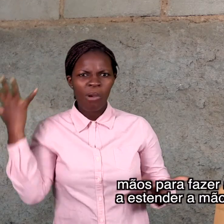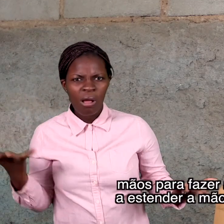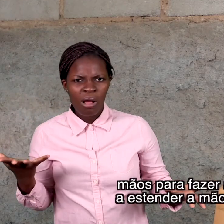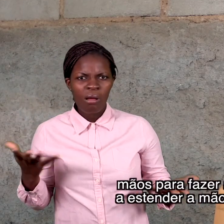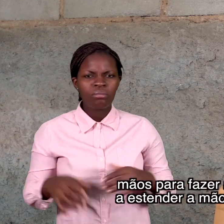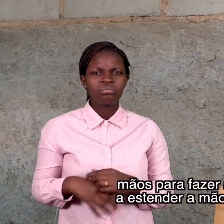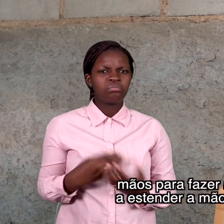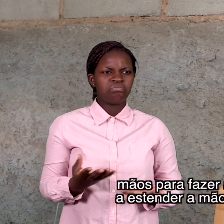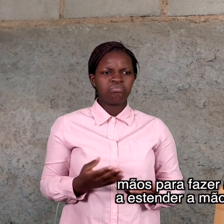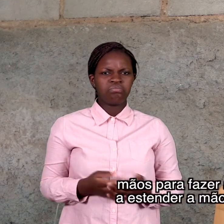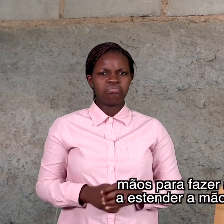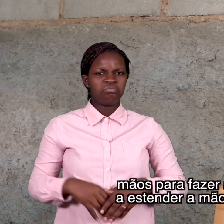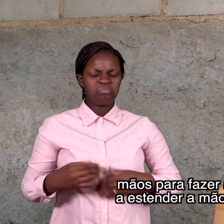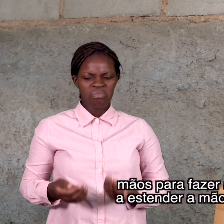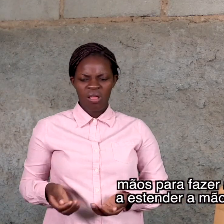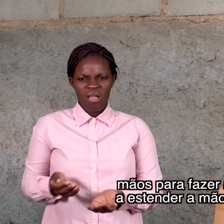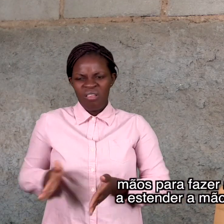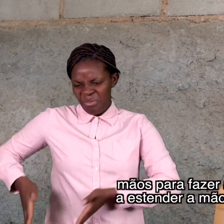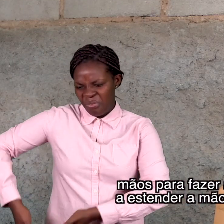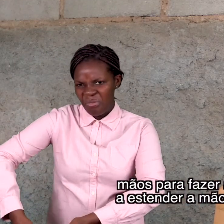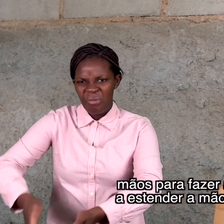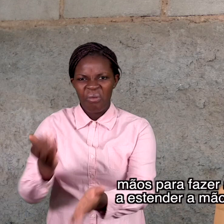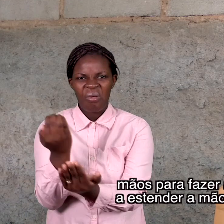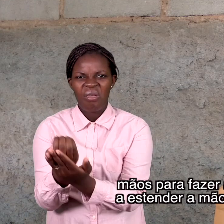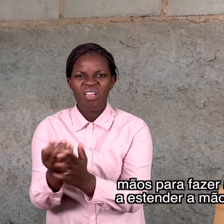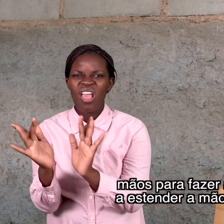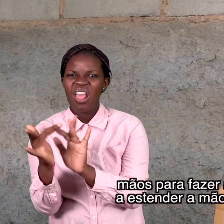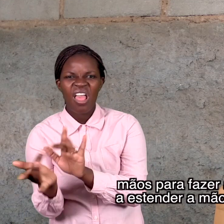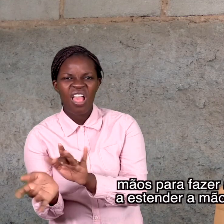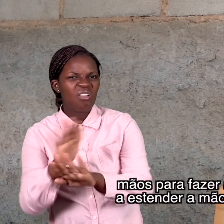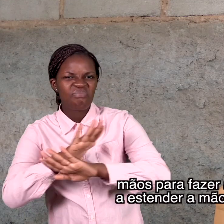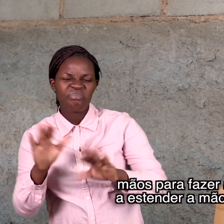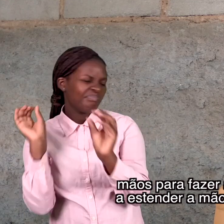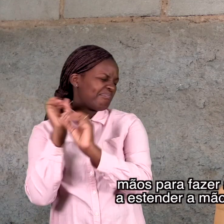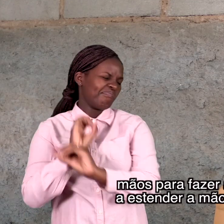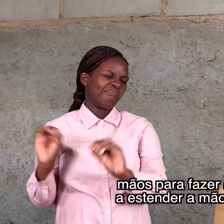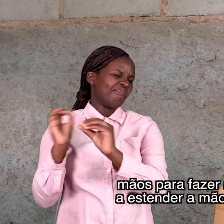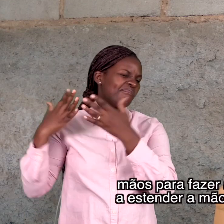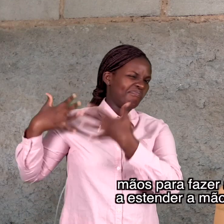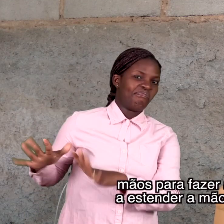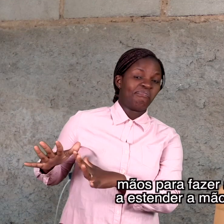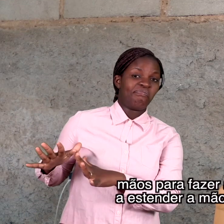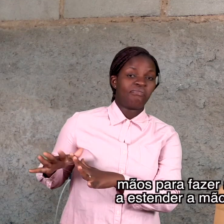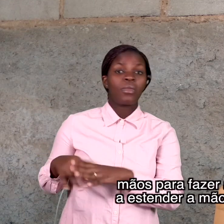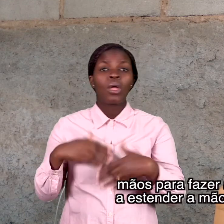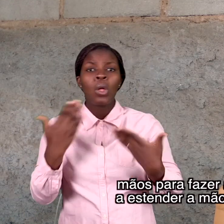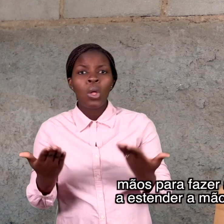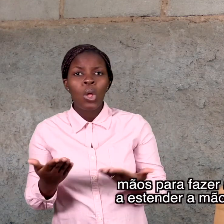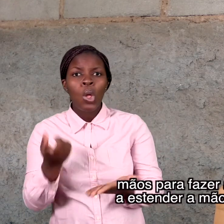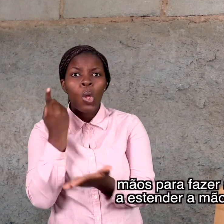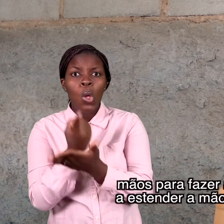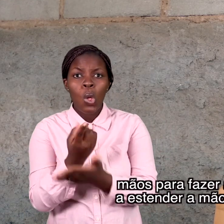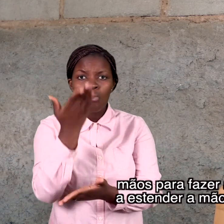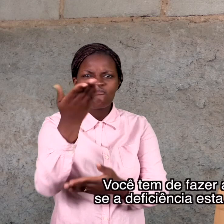para pegar alguma coisa. Não pode ficar na rua só estender a mão, espera de alguém para vir lidar.